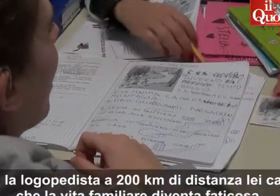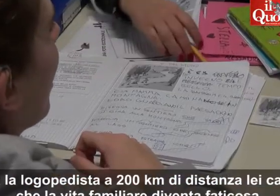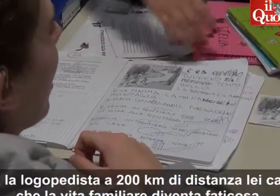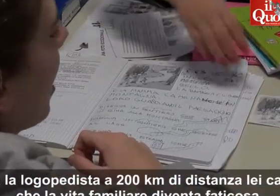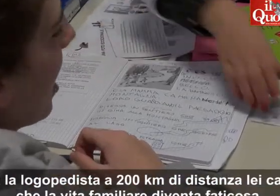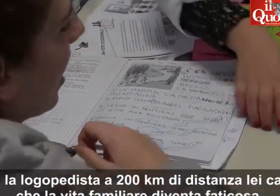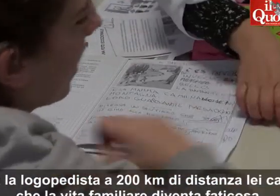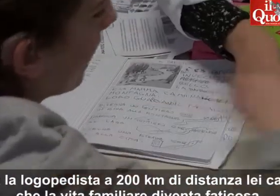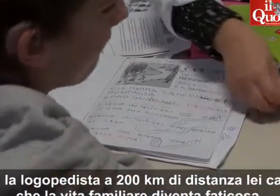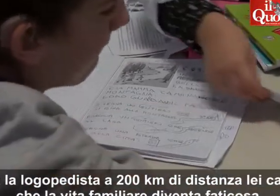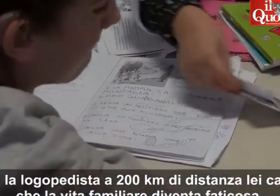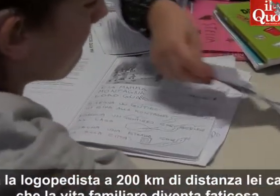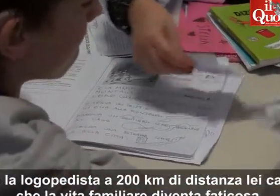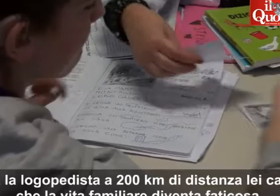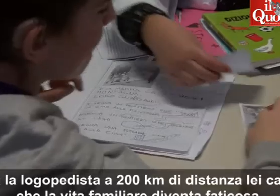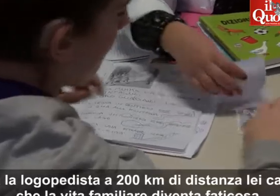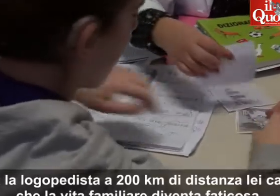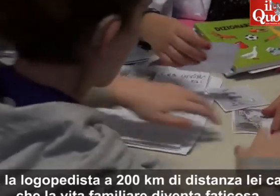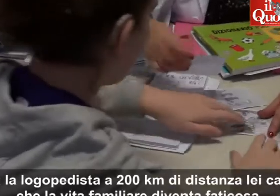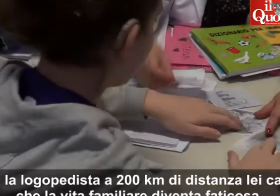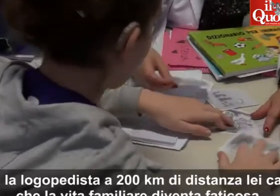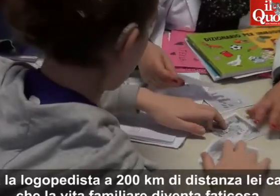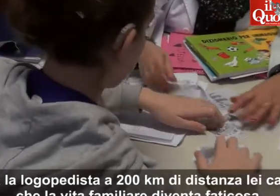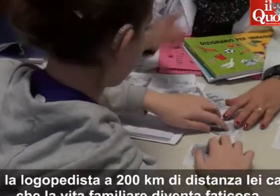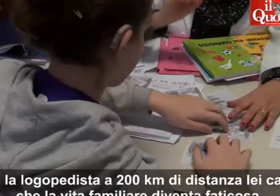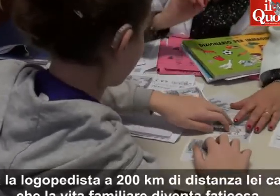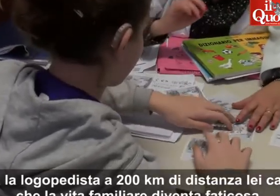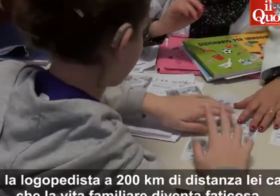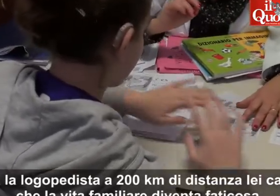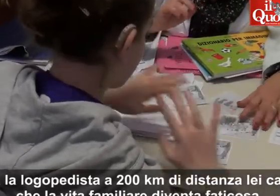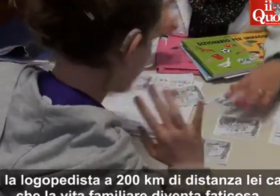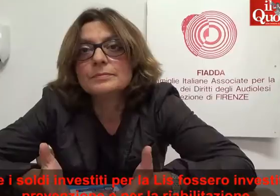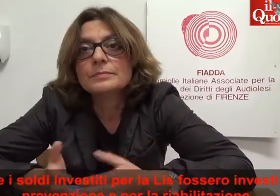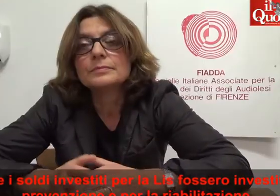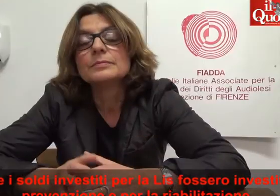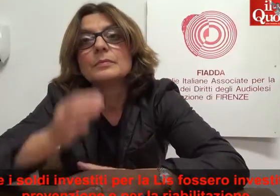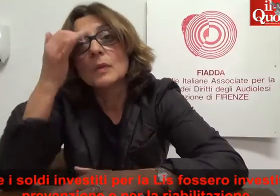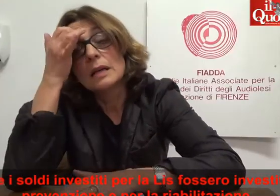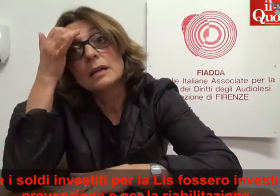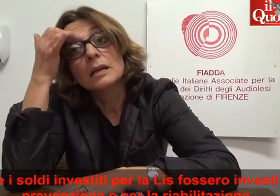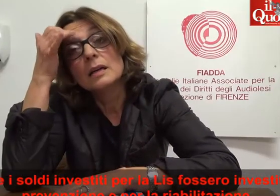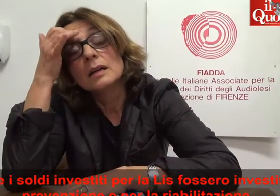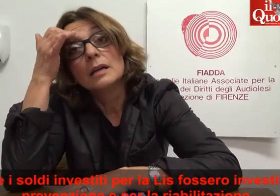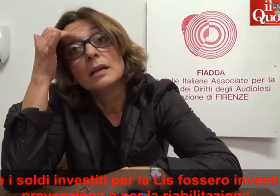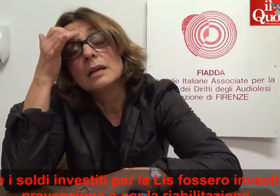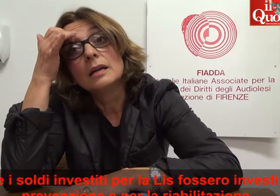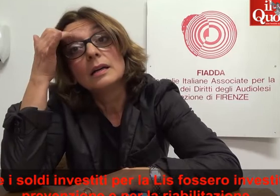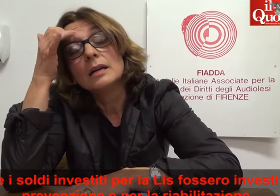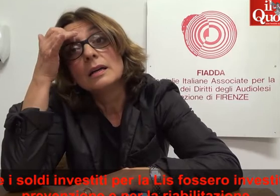a 200 km di distanza, lei capisce che la vita familiare diventa faticosa. Quindi se i soldi investiti per la LIS fossero